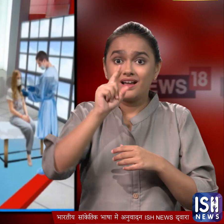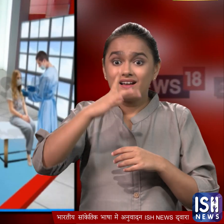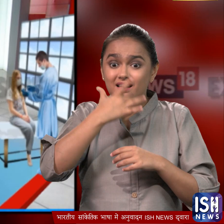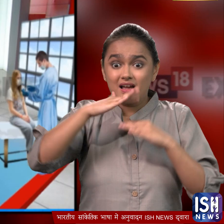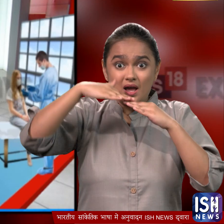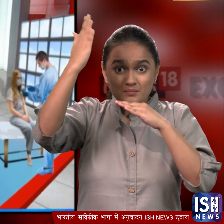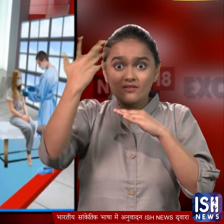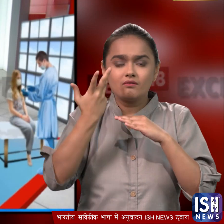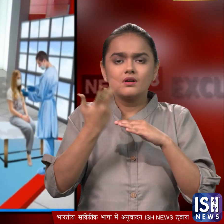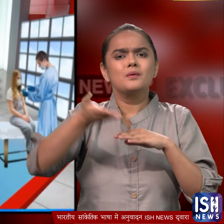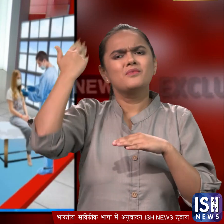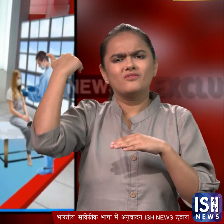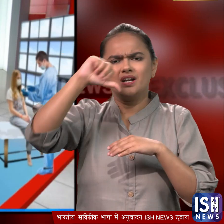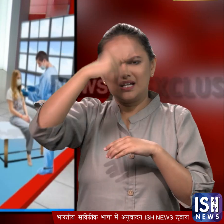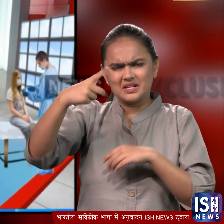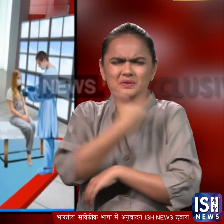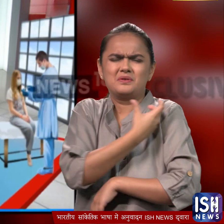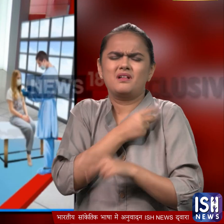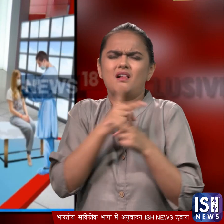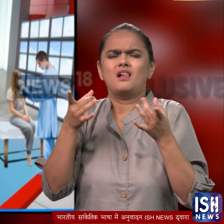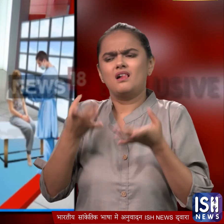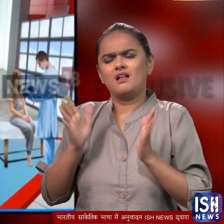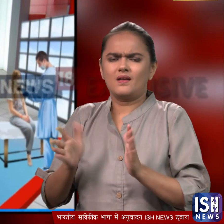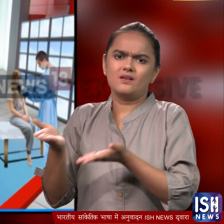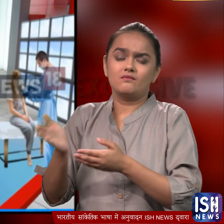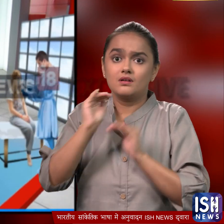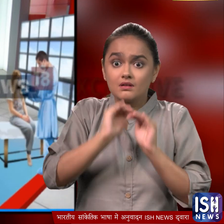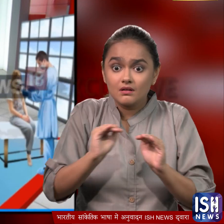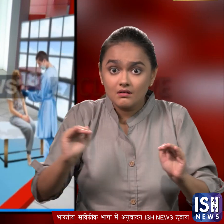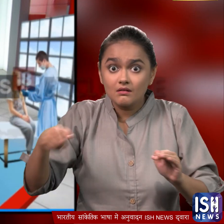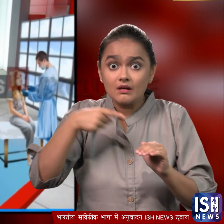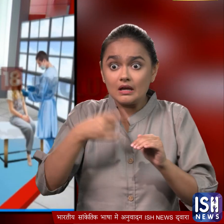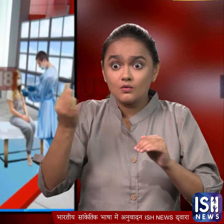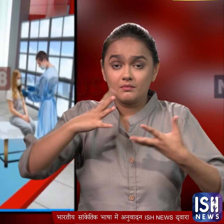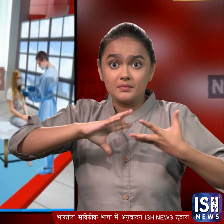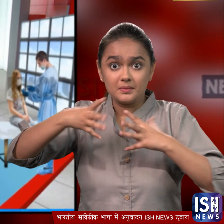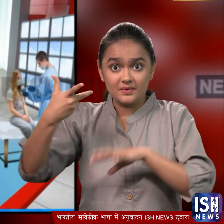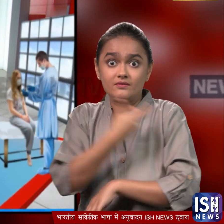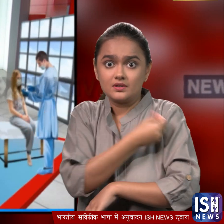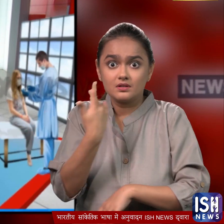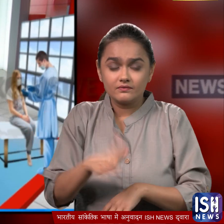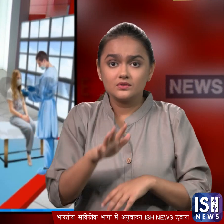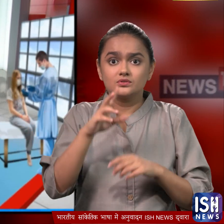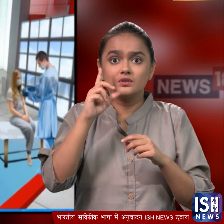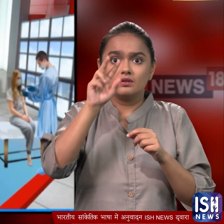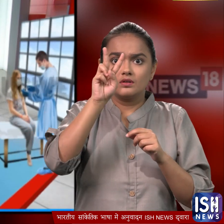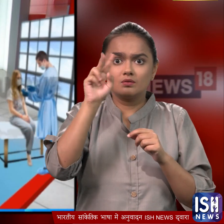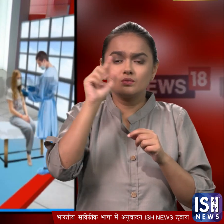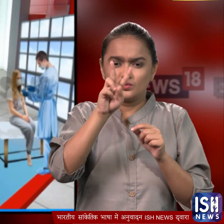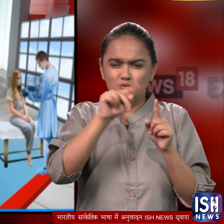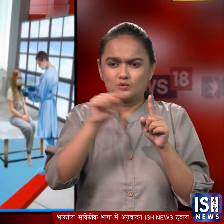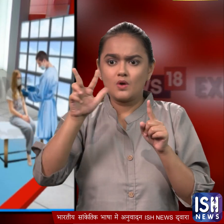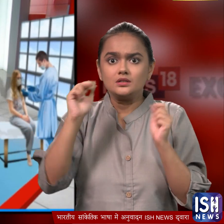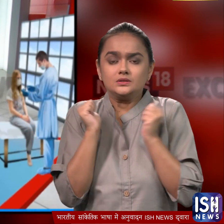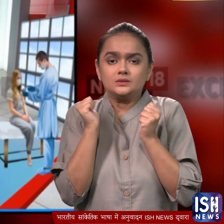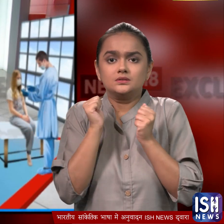है, क्योंकि 18 साल से ऊपर वालों के लिए तो पहले से ही देश में कई वैक्सीन मौजूद हैं। बच्चों के लिए तैयार की गई इस वैक्सीन को 2